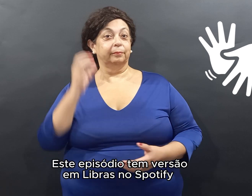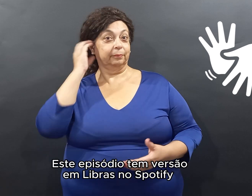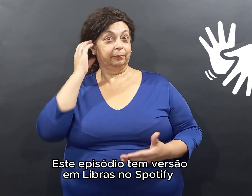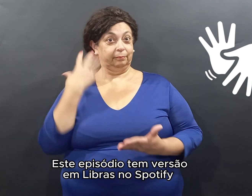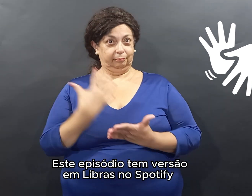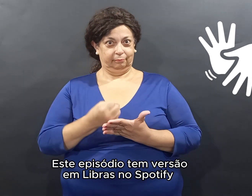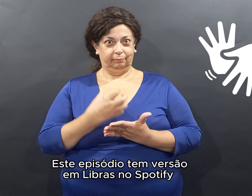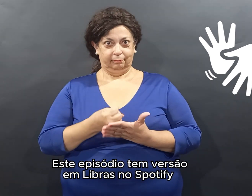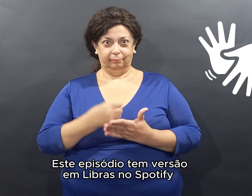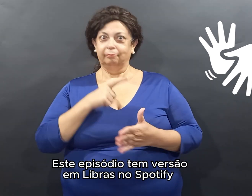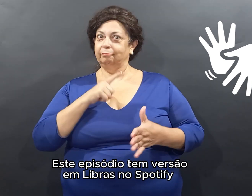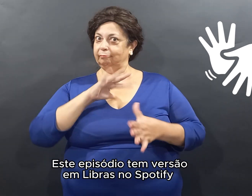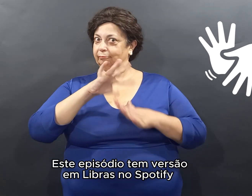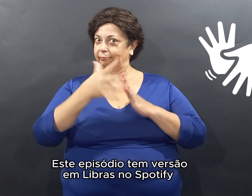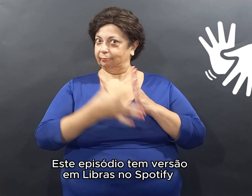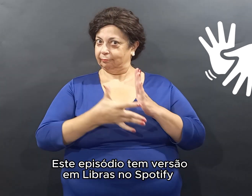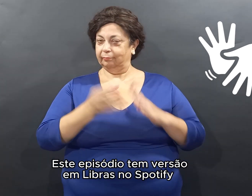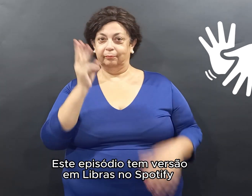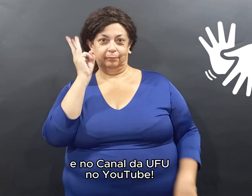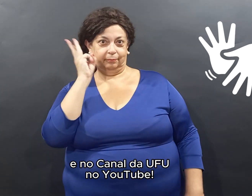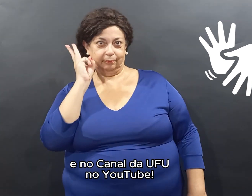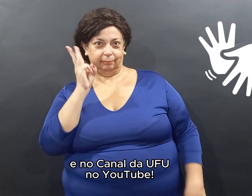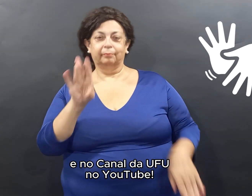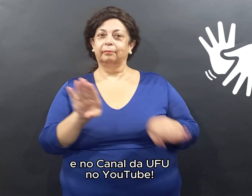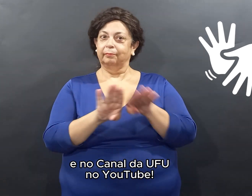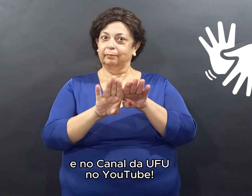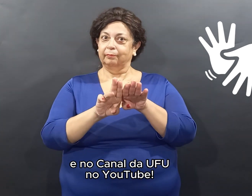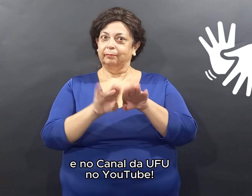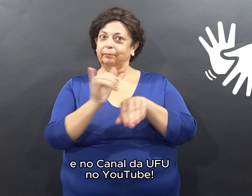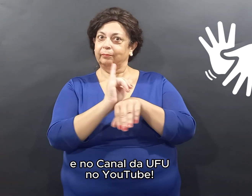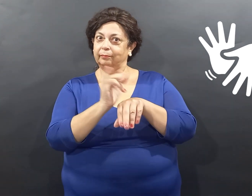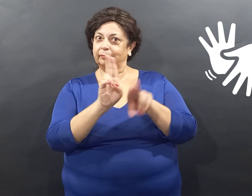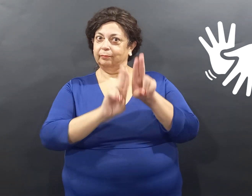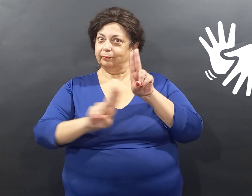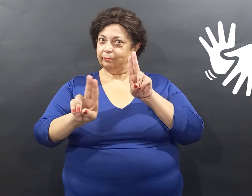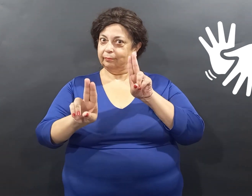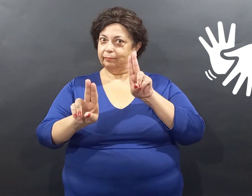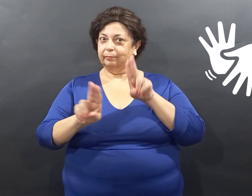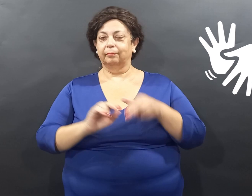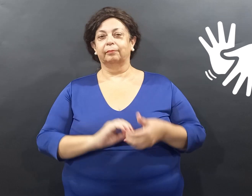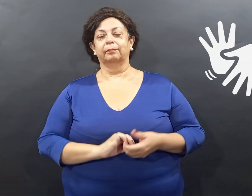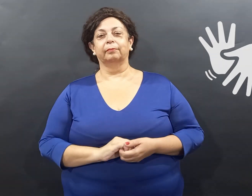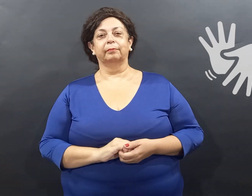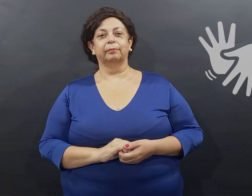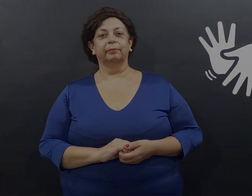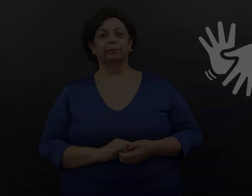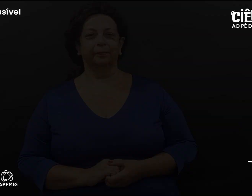Este episódio tem versão em Libras no Spotify e no canal da UFO no YouTube.